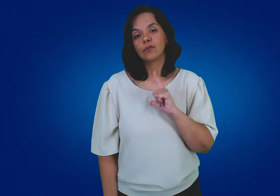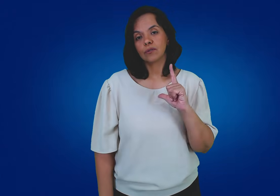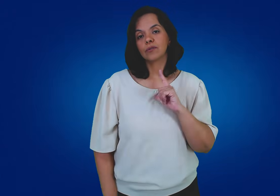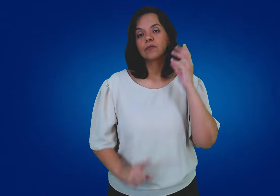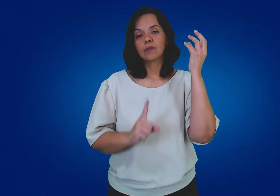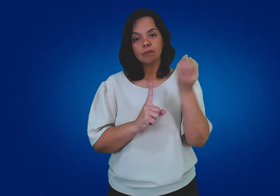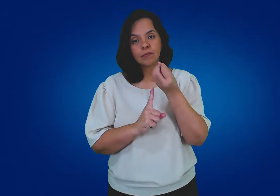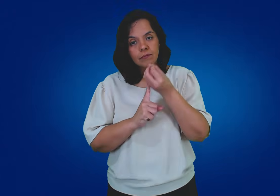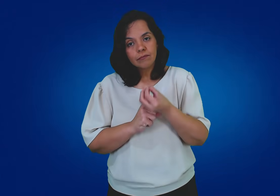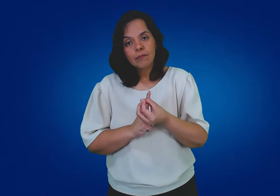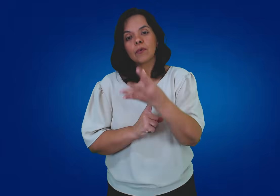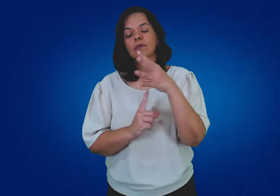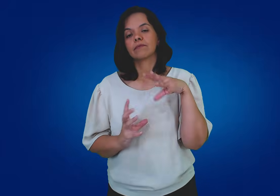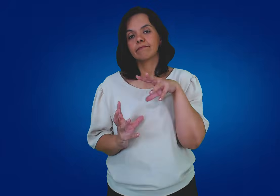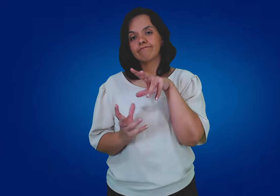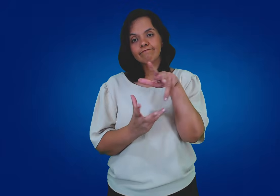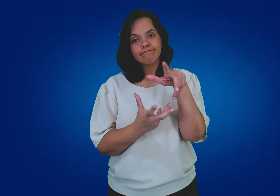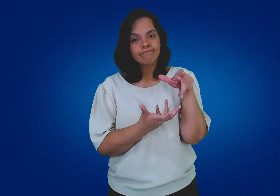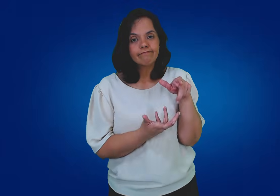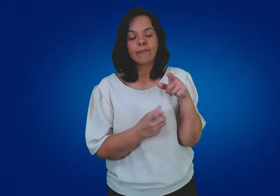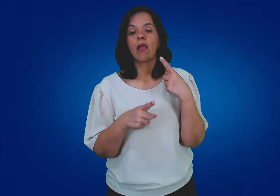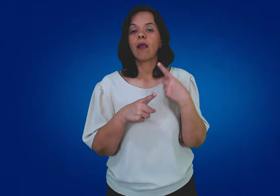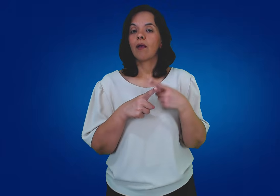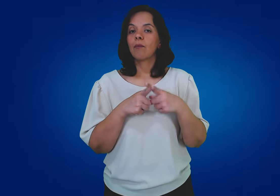E hoje também temos profetas no mundo.